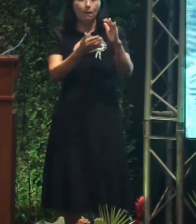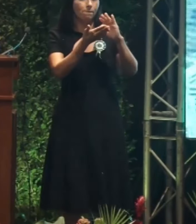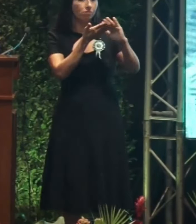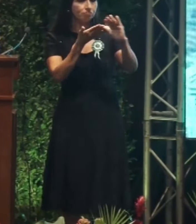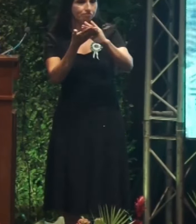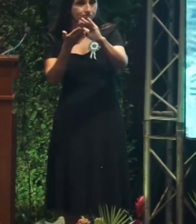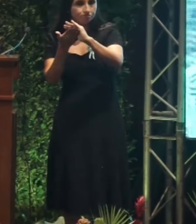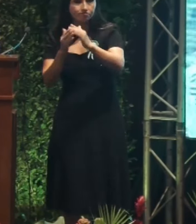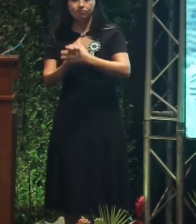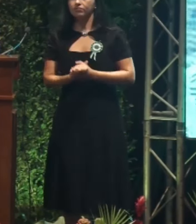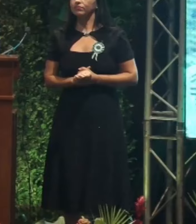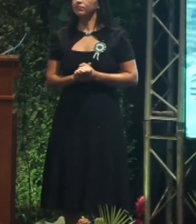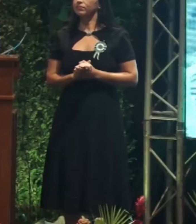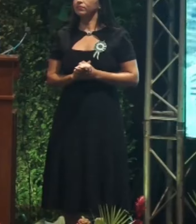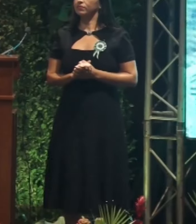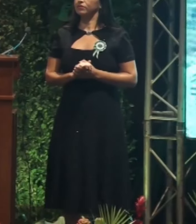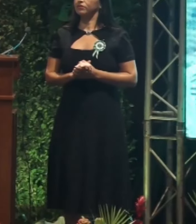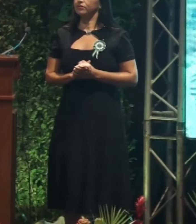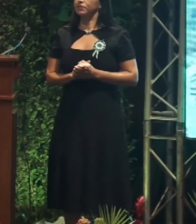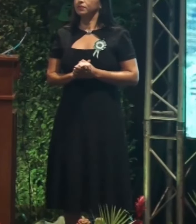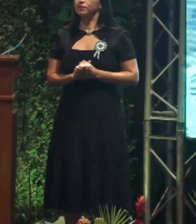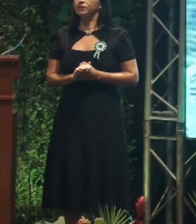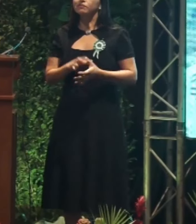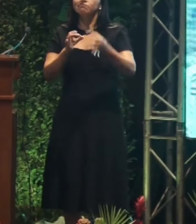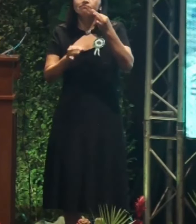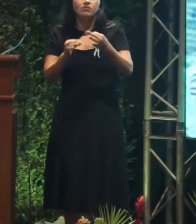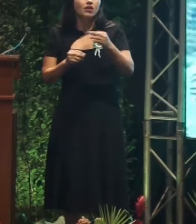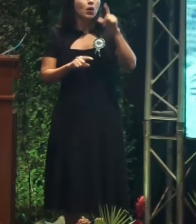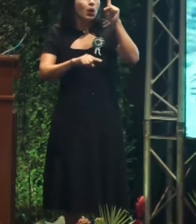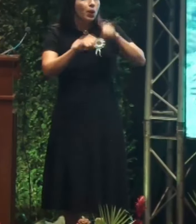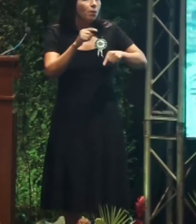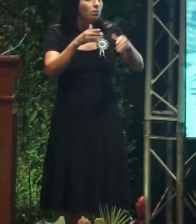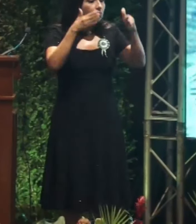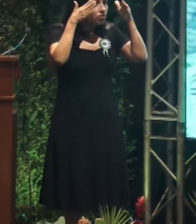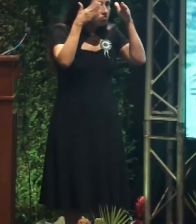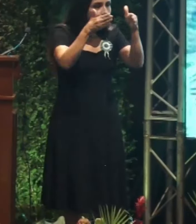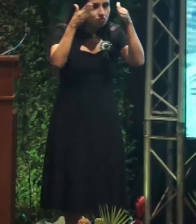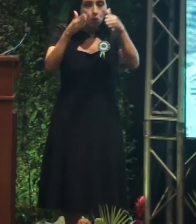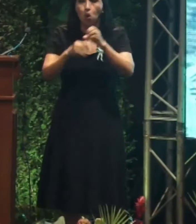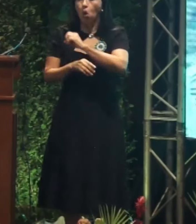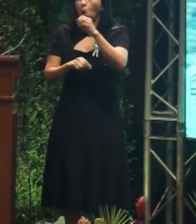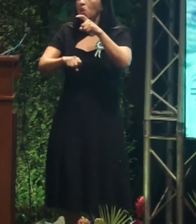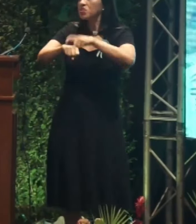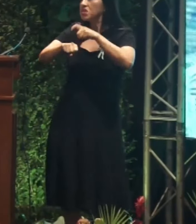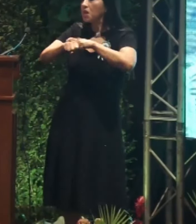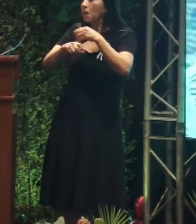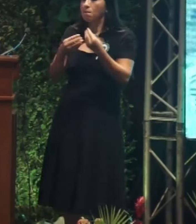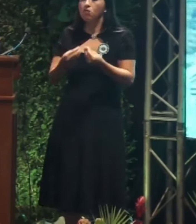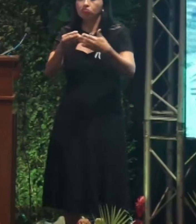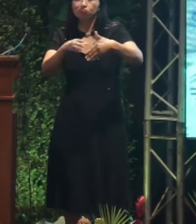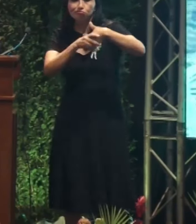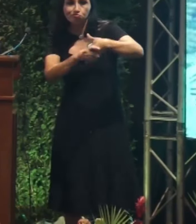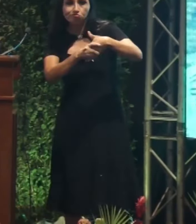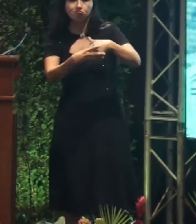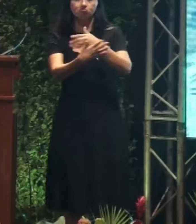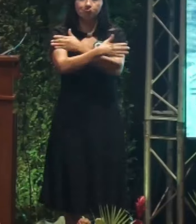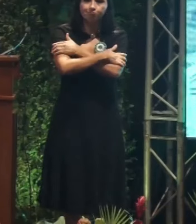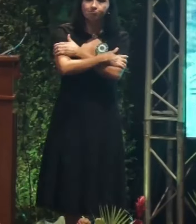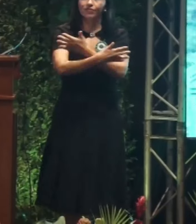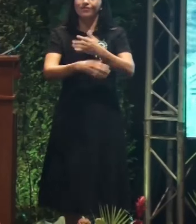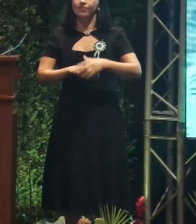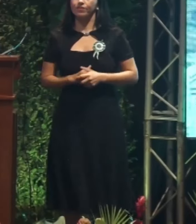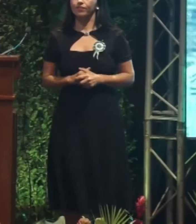les pido disculpas. Si a alguien no lo pude atender, si alguien no me dio el tiempo de darle la mano,